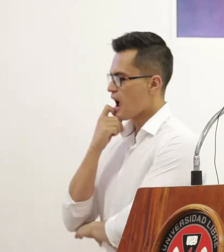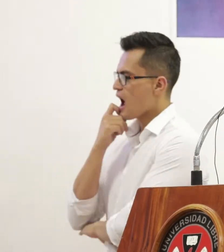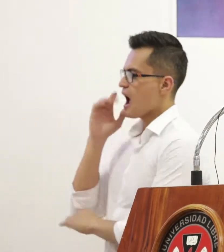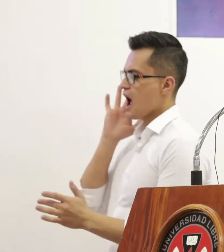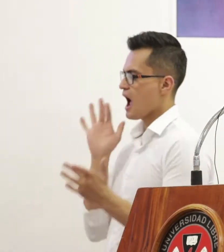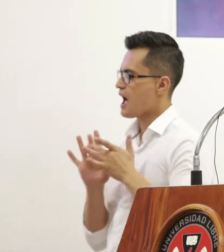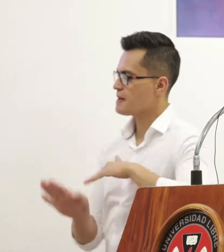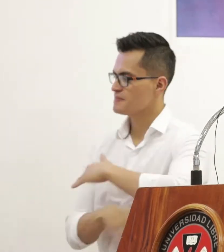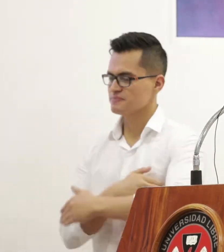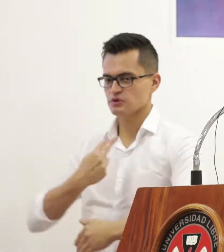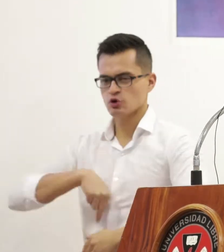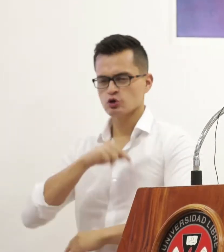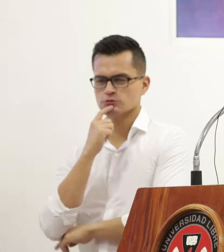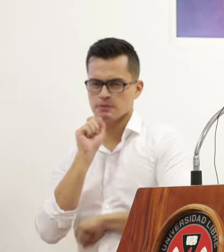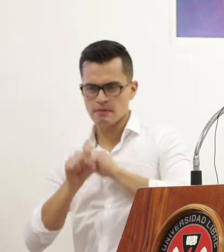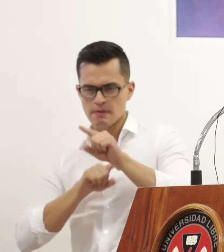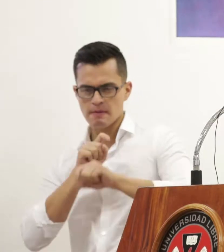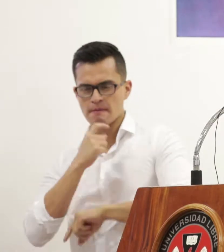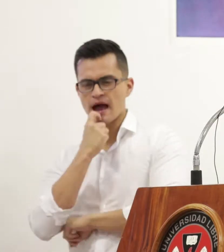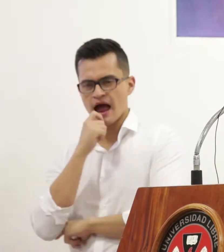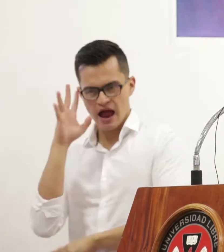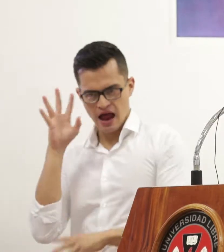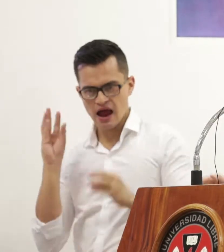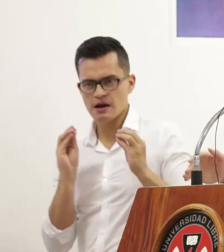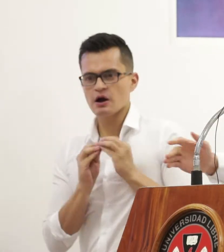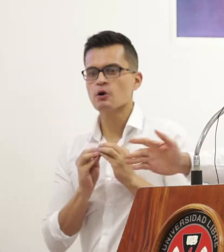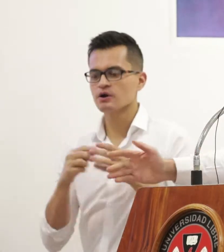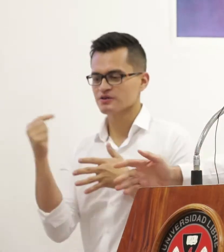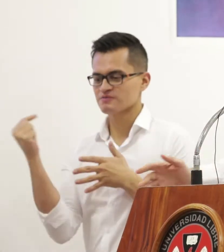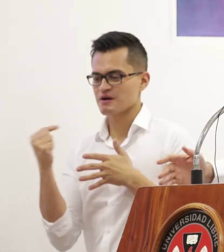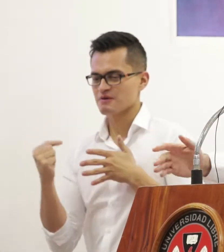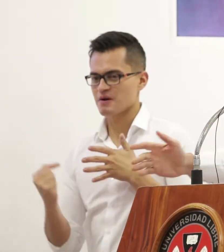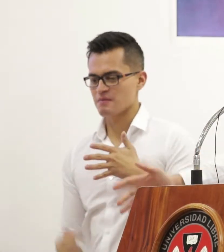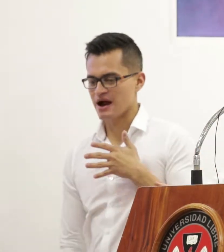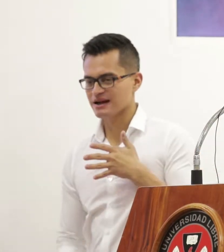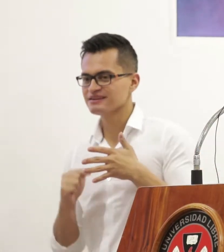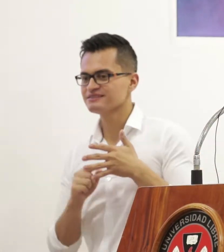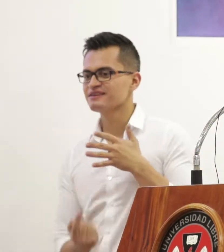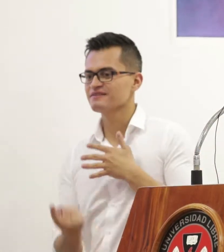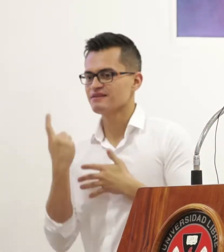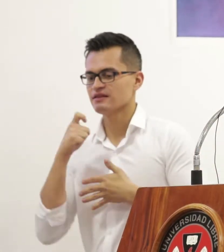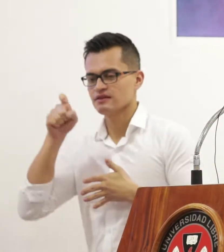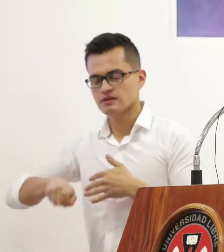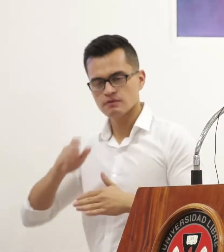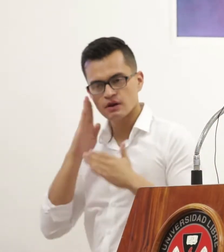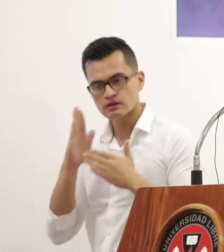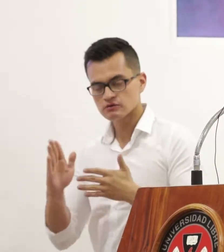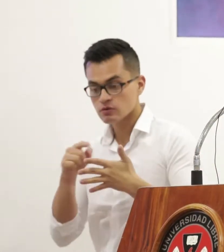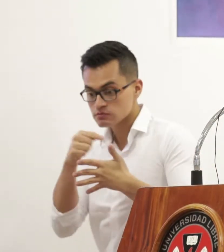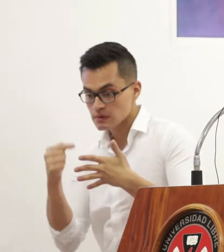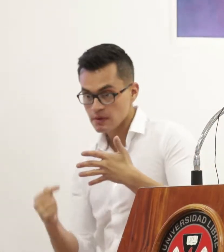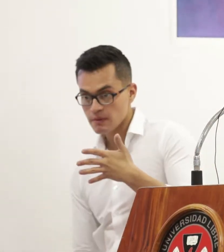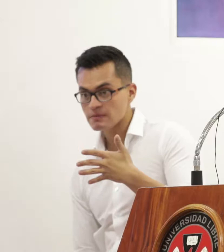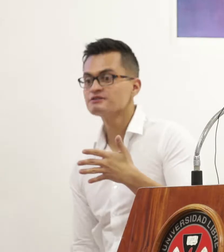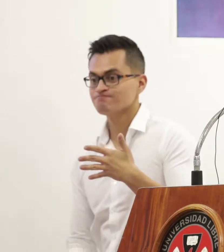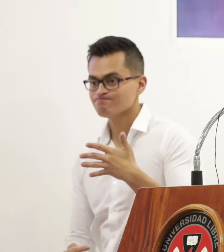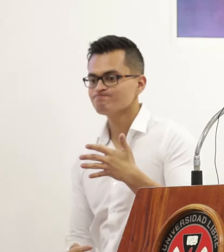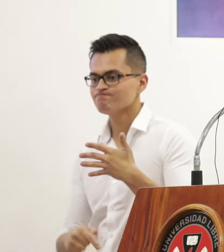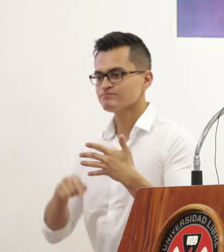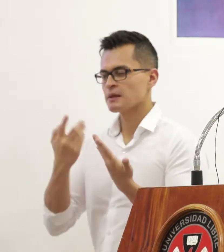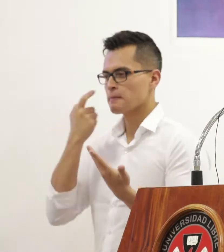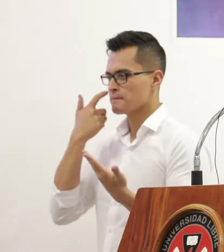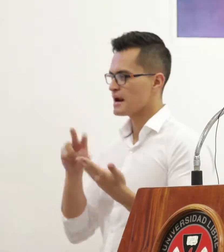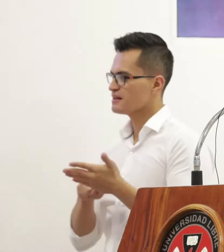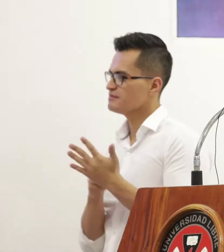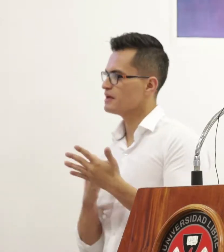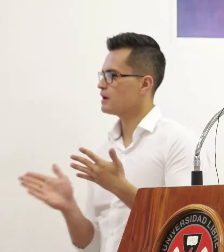ministerio, en que aquí hay una serie de factores que se han dejado al margen, que han estado como a la vera del camino de la